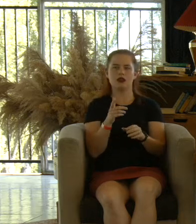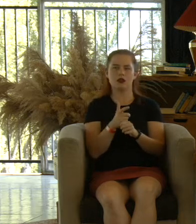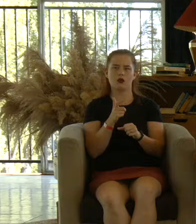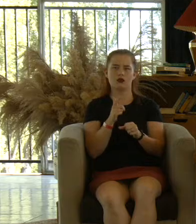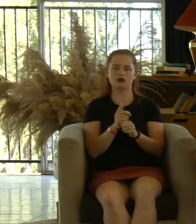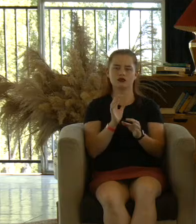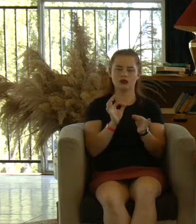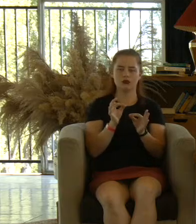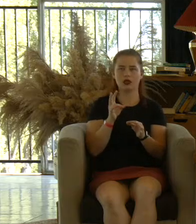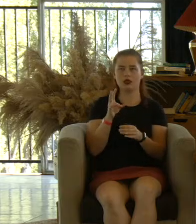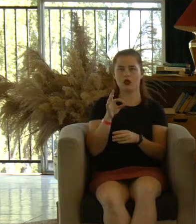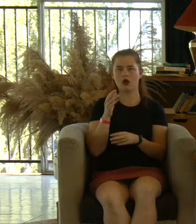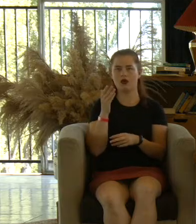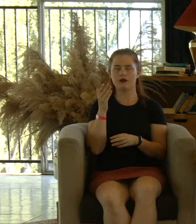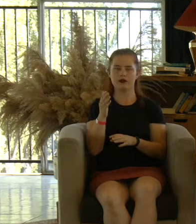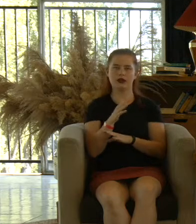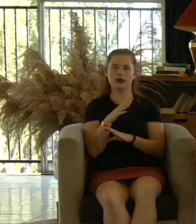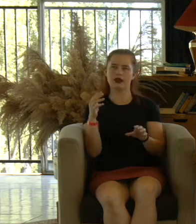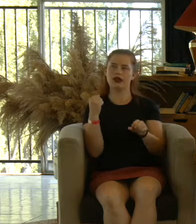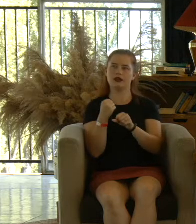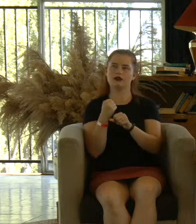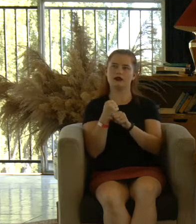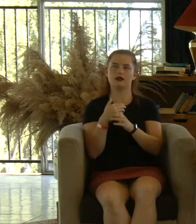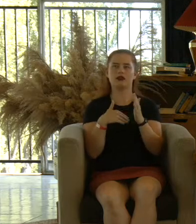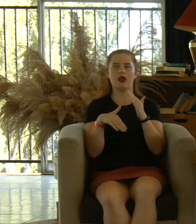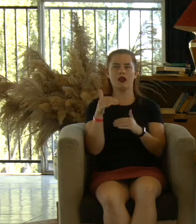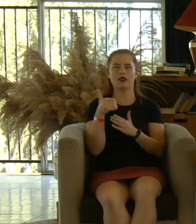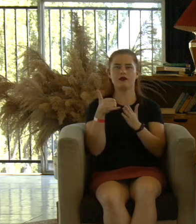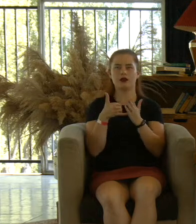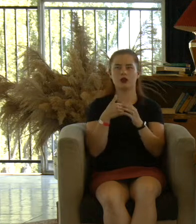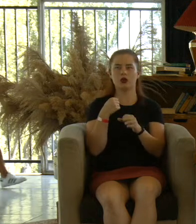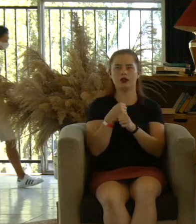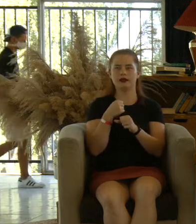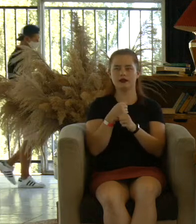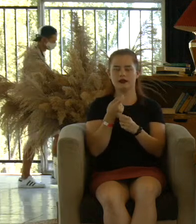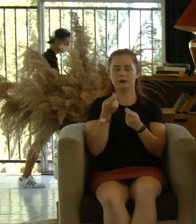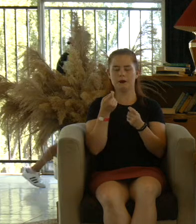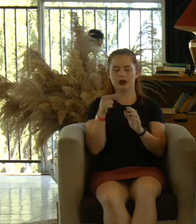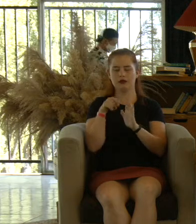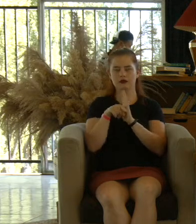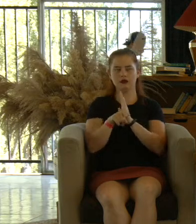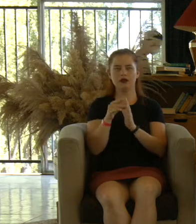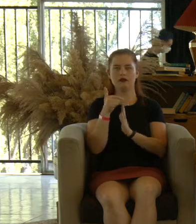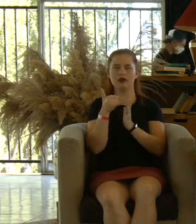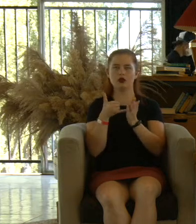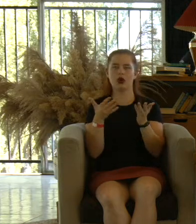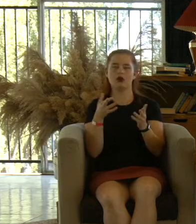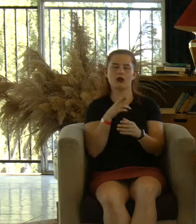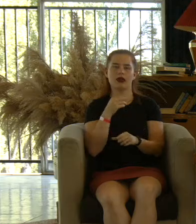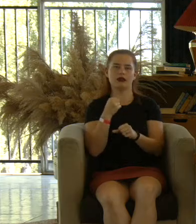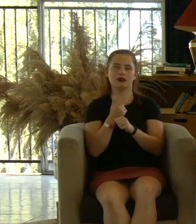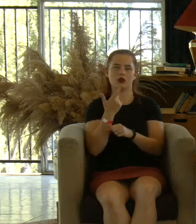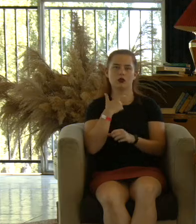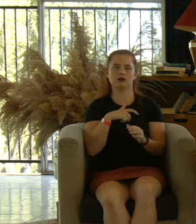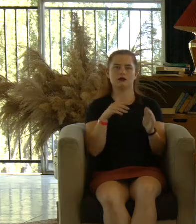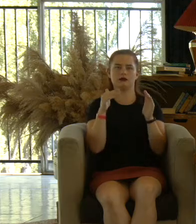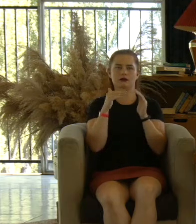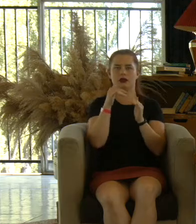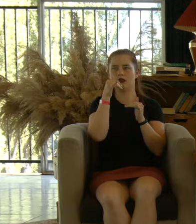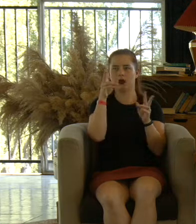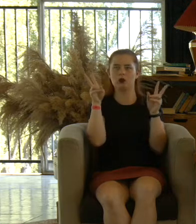вы сильно как бы не колдуете над вином, вы делаете вина малого вмешательства. Например, вино, которое я делаю у себя в гараже, я его не могу